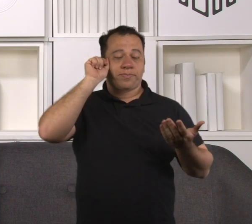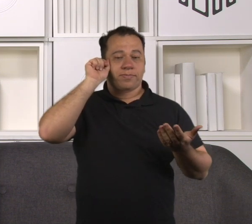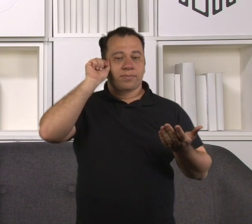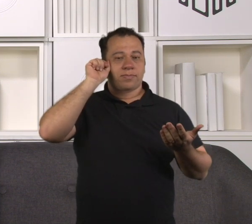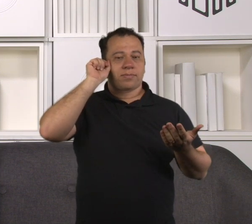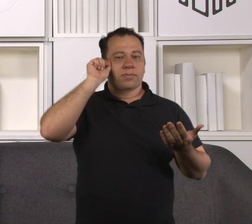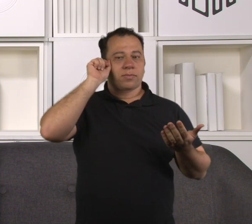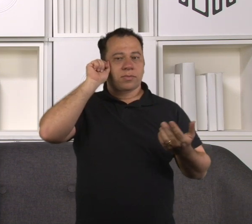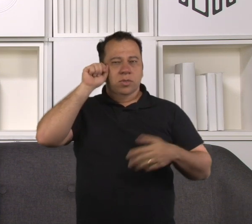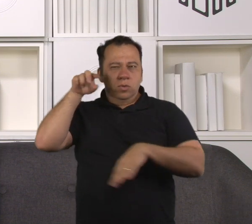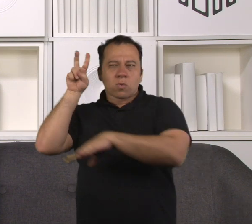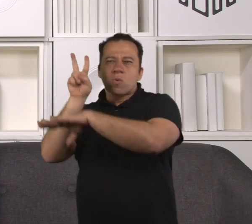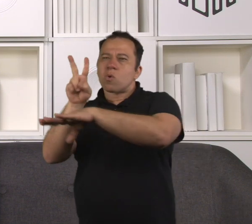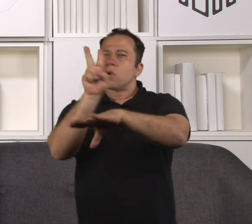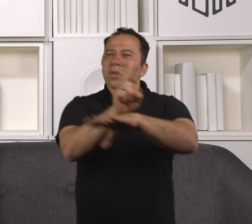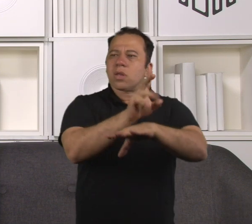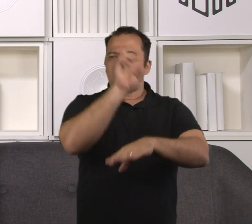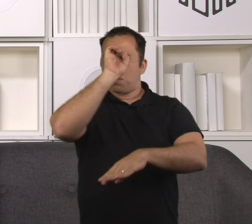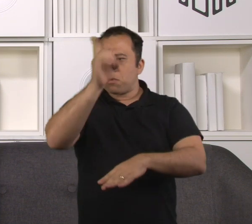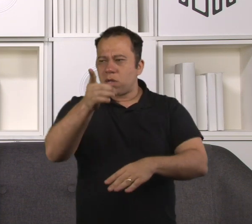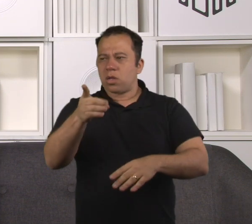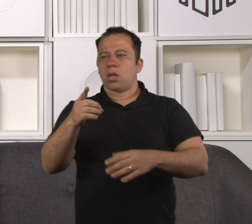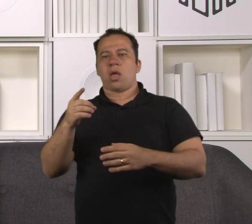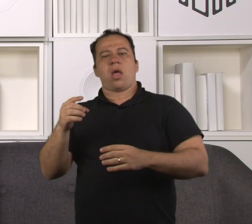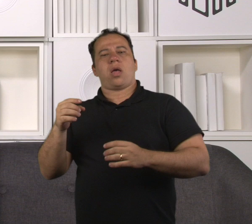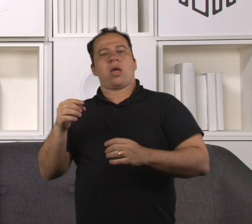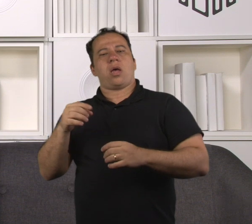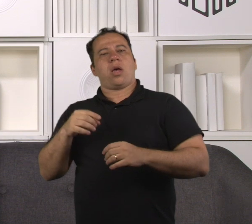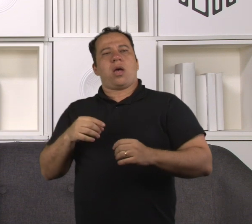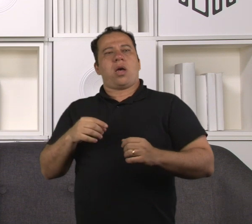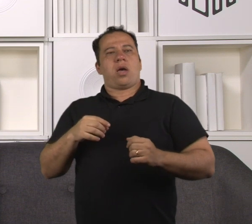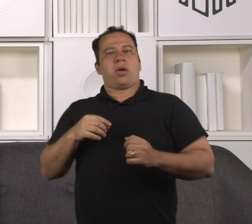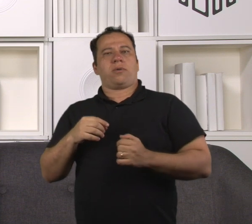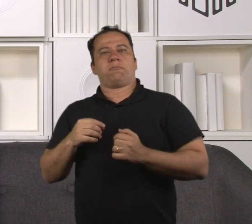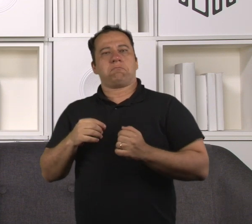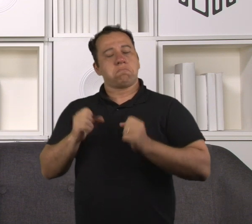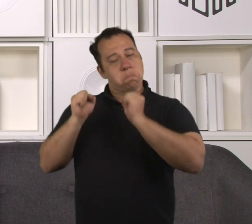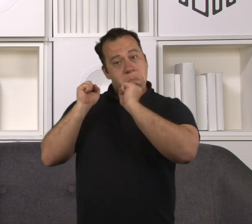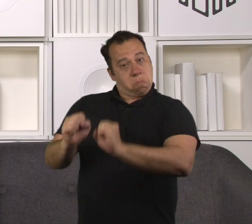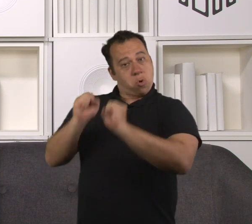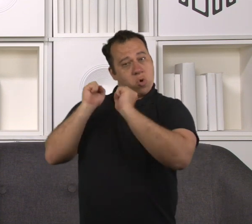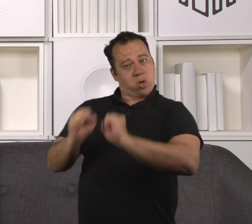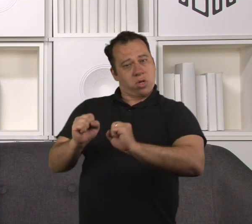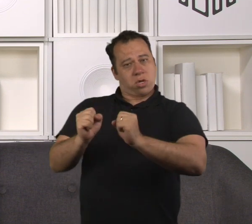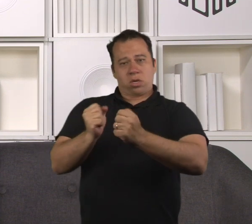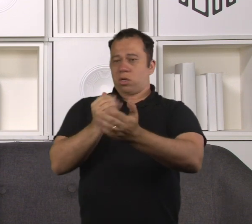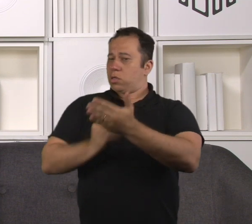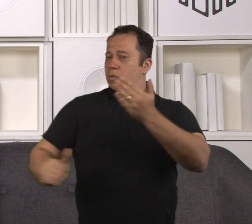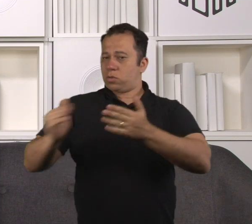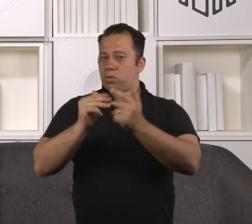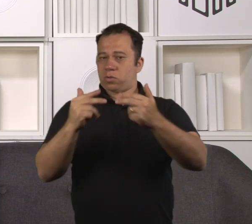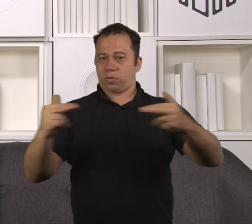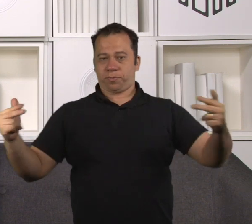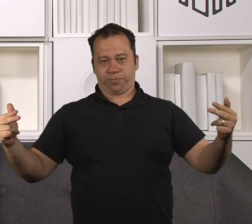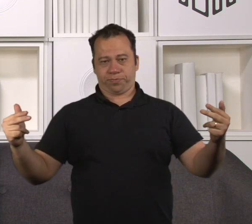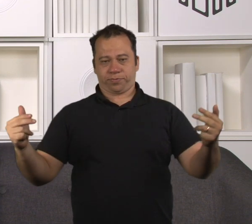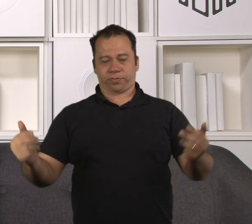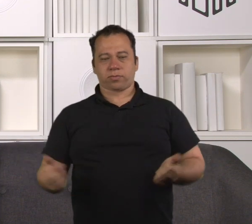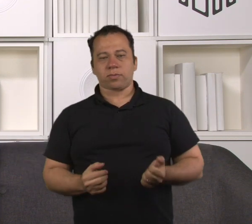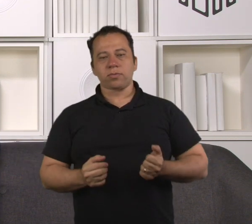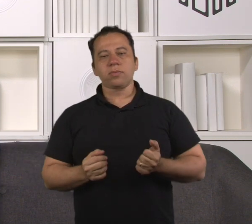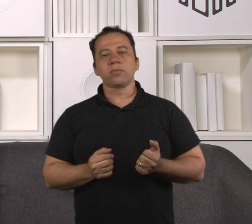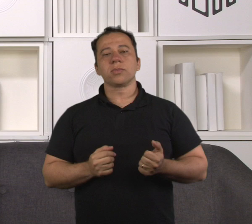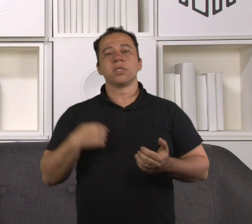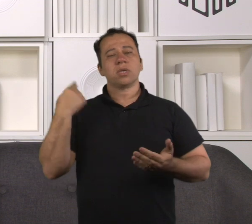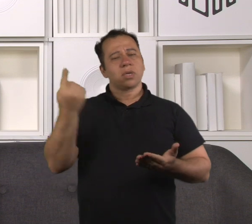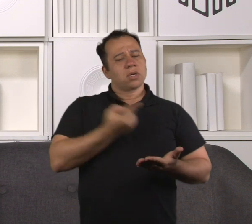ter feito. E aí a gente entende o que a Bíblia fala do pecado, que nós chamamos de pecado original. O